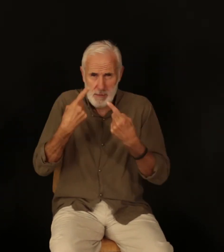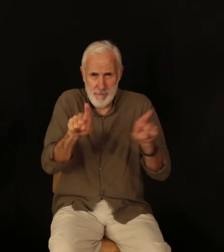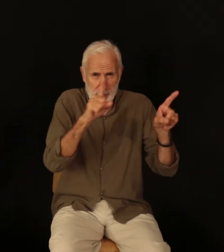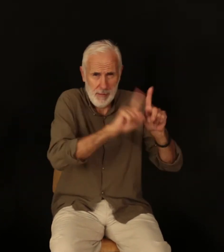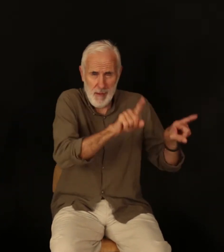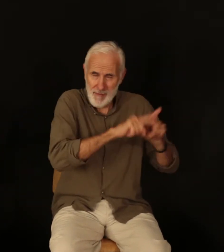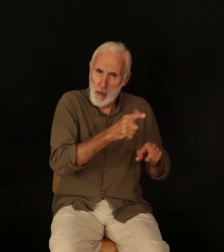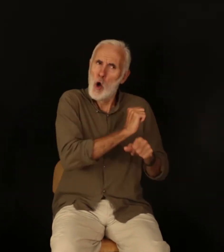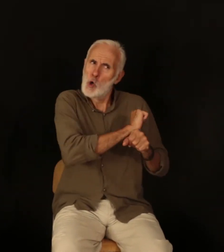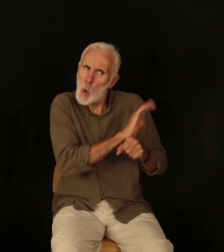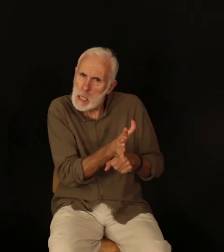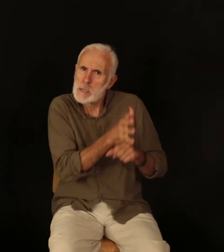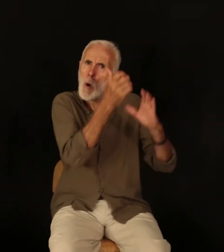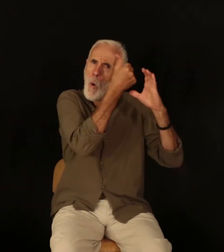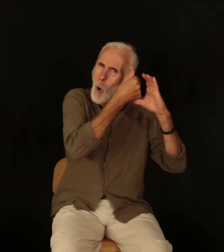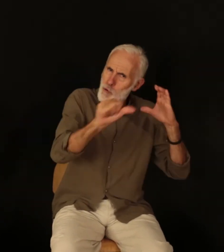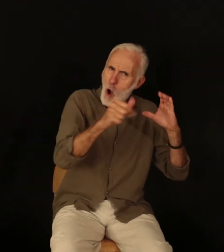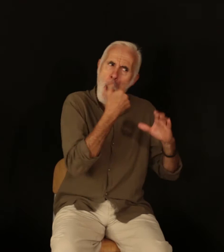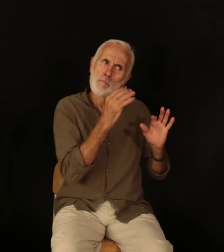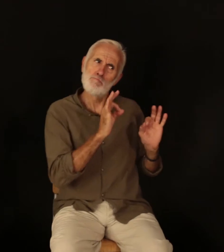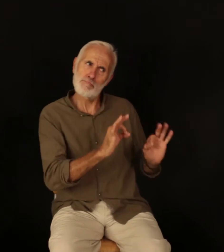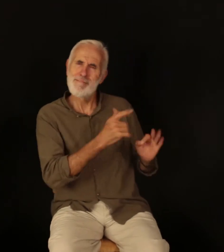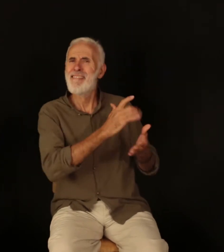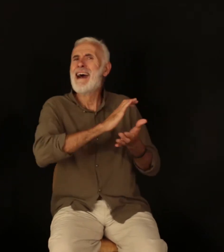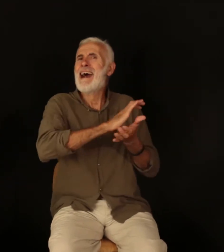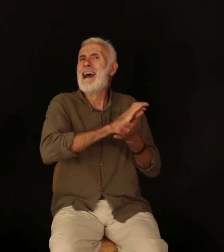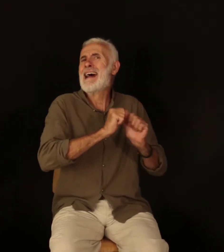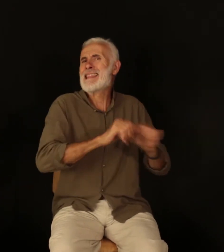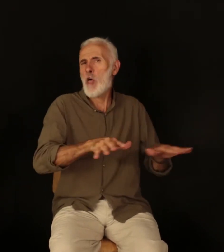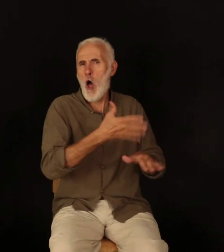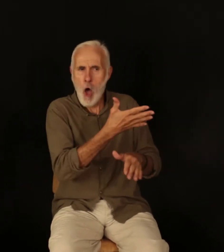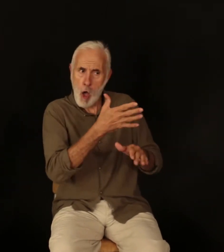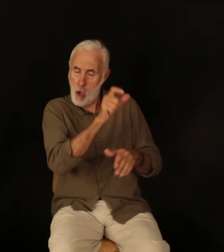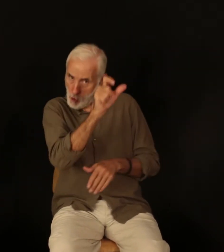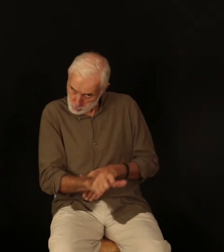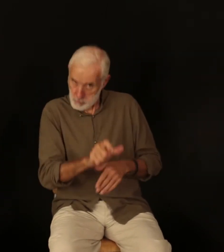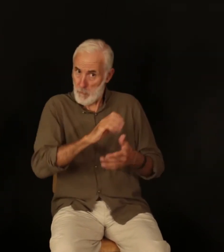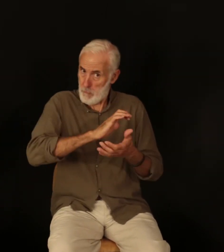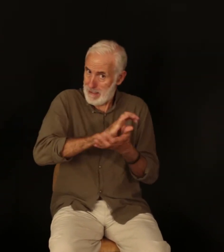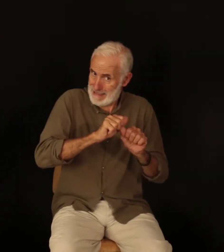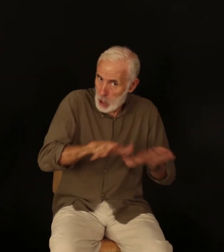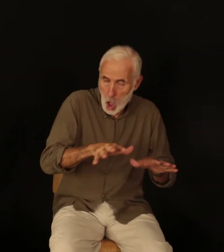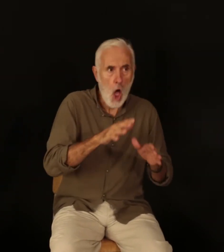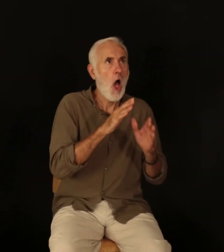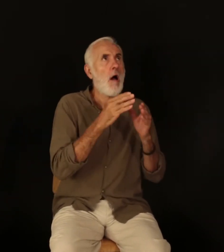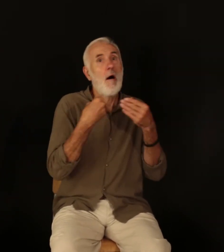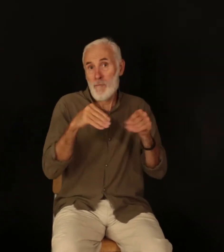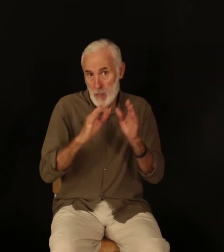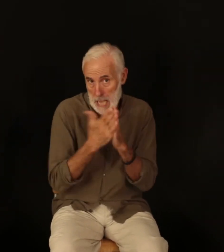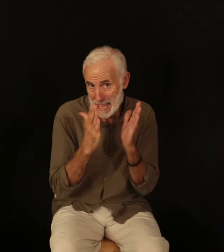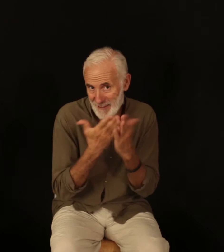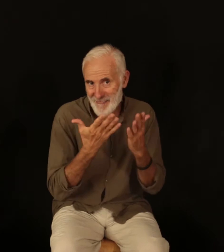des journalistes, des auteurs, des éditeurs et éditrices, des libraires, du monde du livre